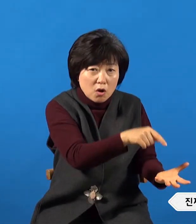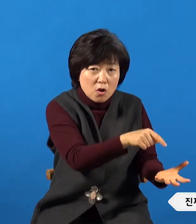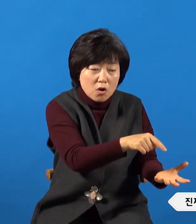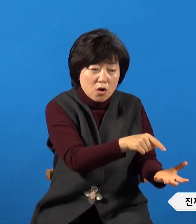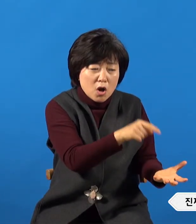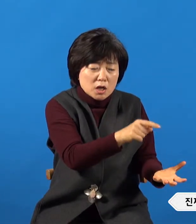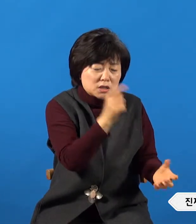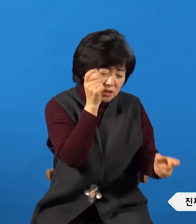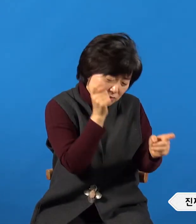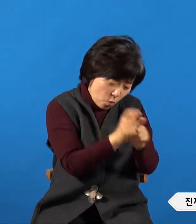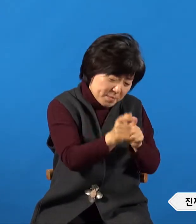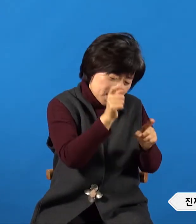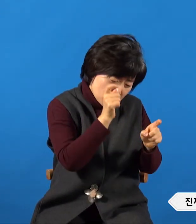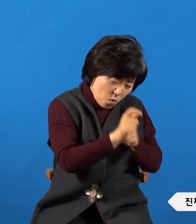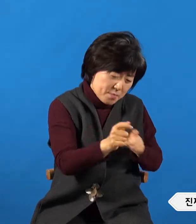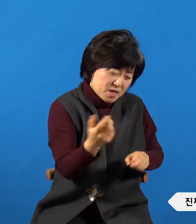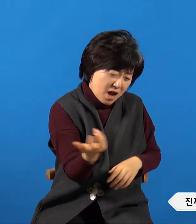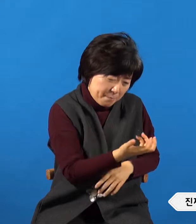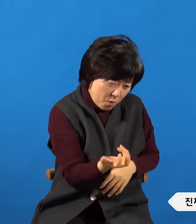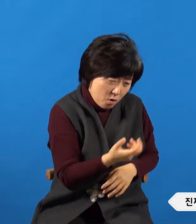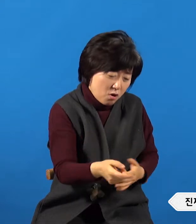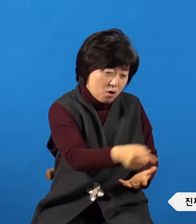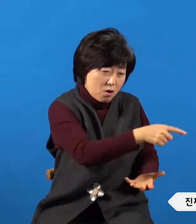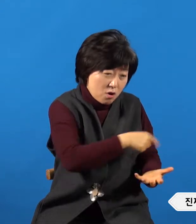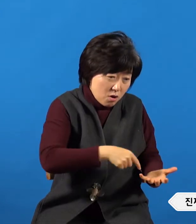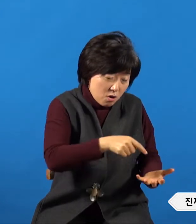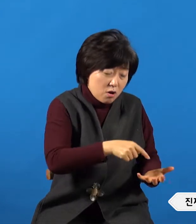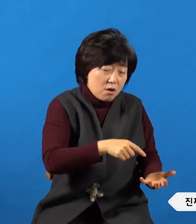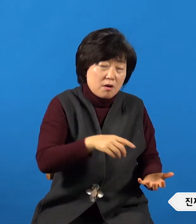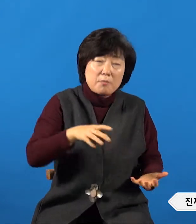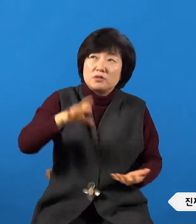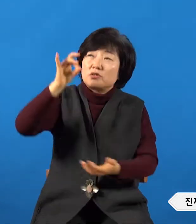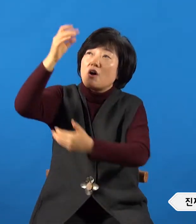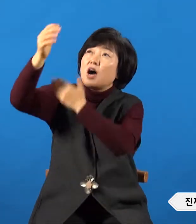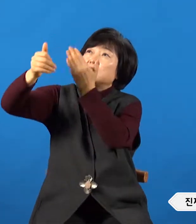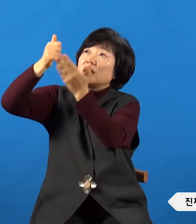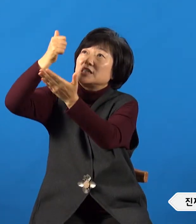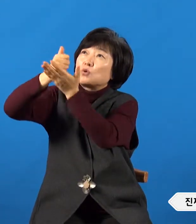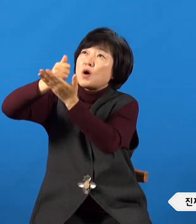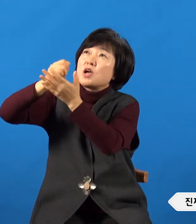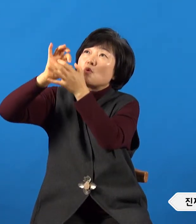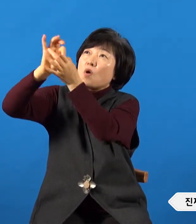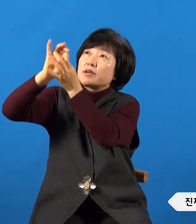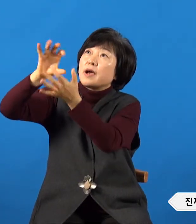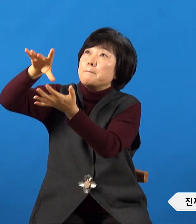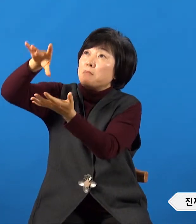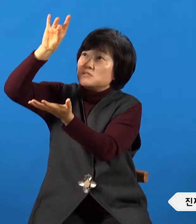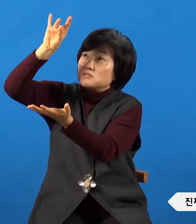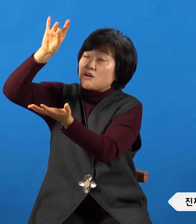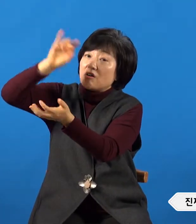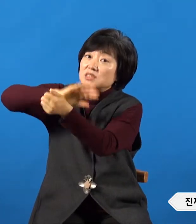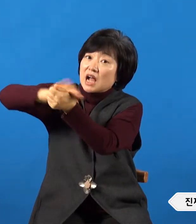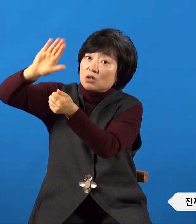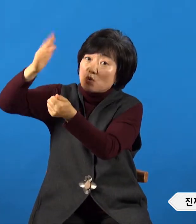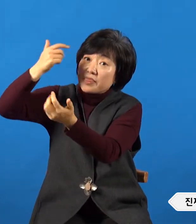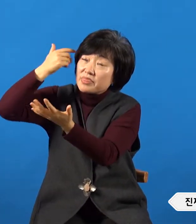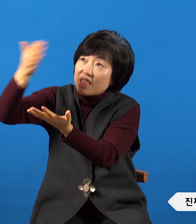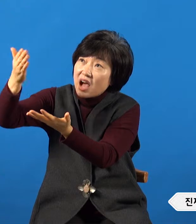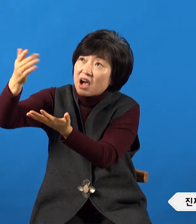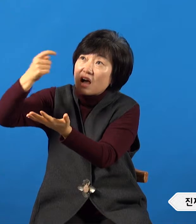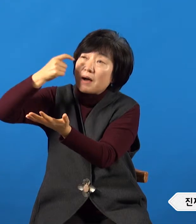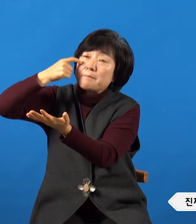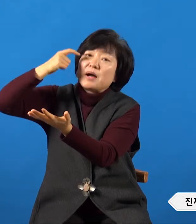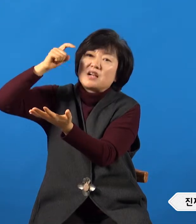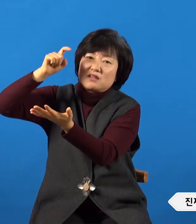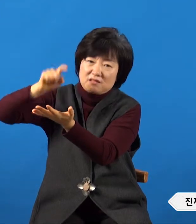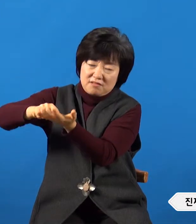그 깊은 번민 가운데 제일 먼저 하나님과 나와의 관계가 먼저 바로 되어 있는가가